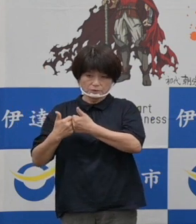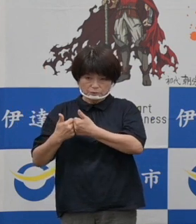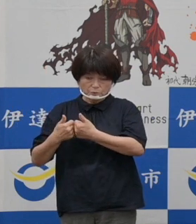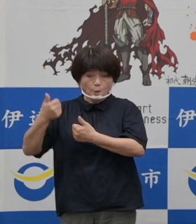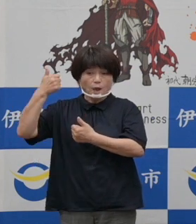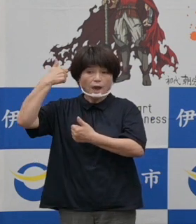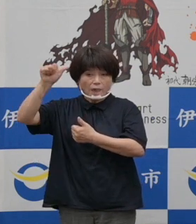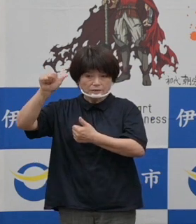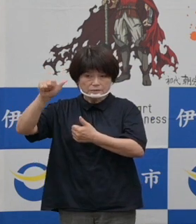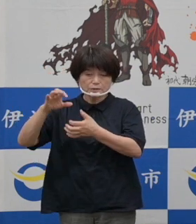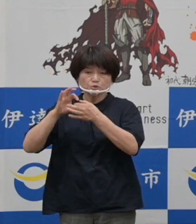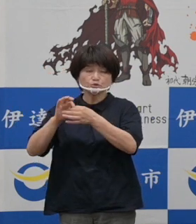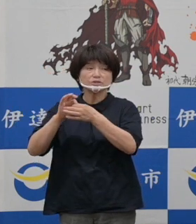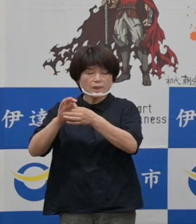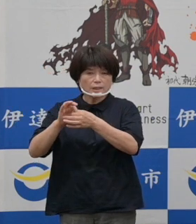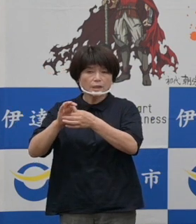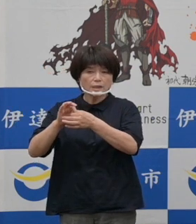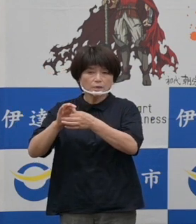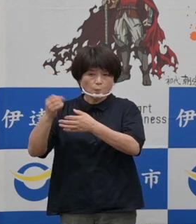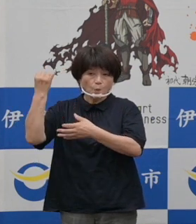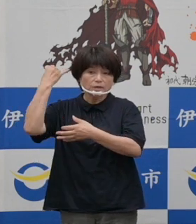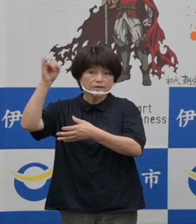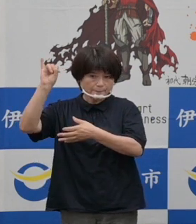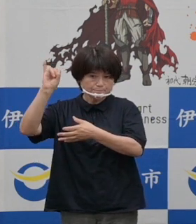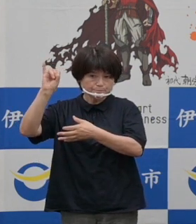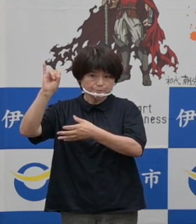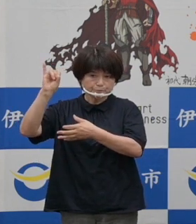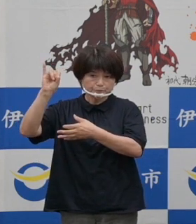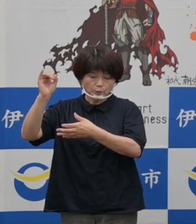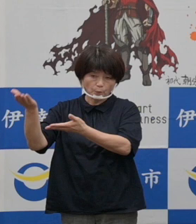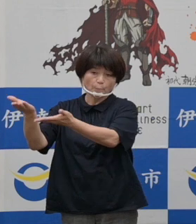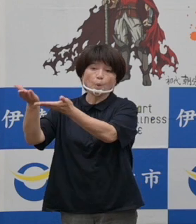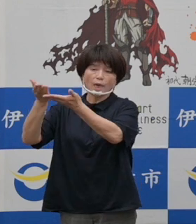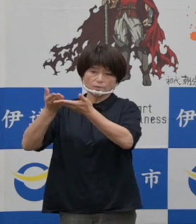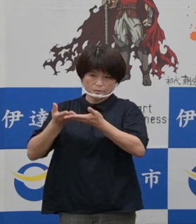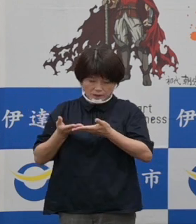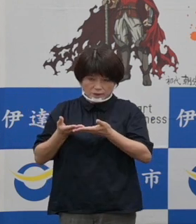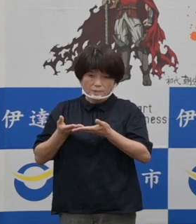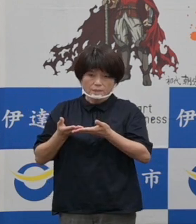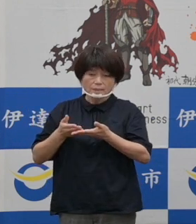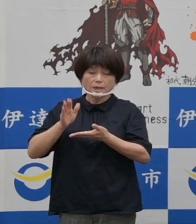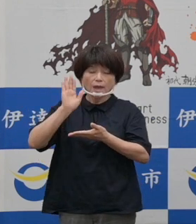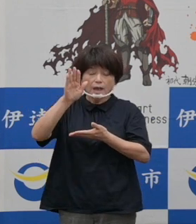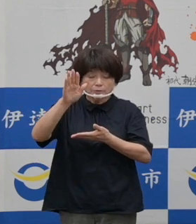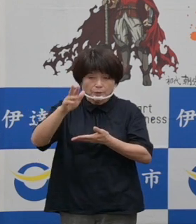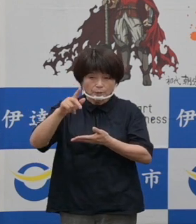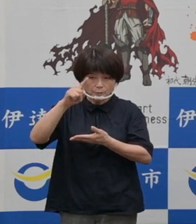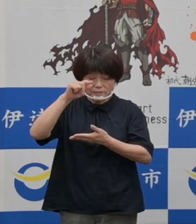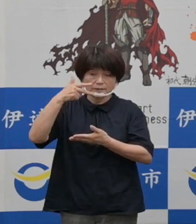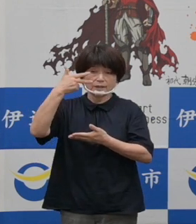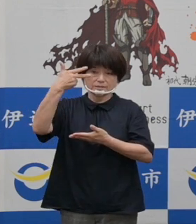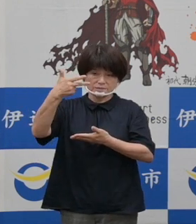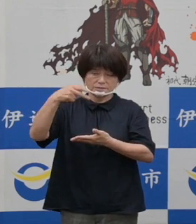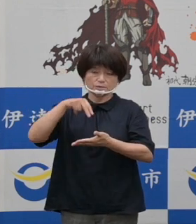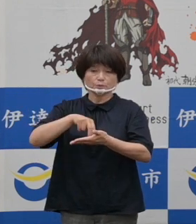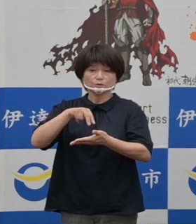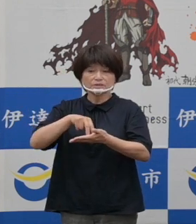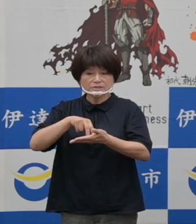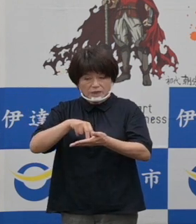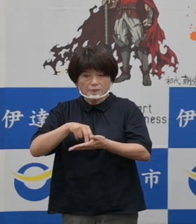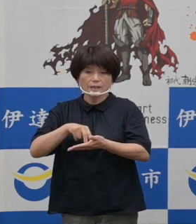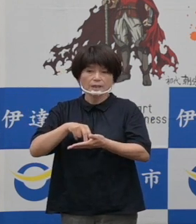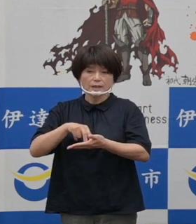しての意見をいただいた上で、市の方でその素案を受